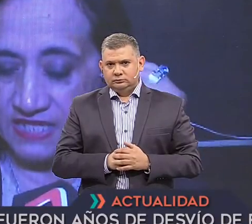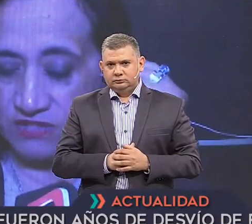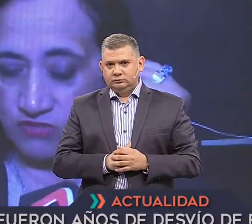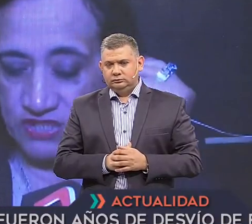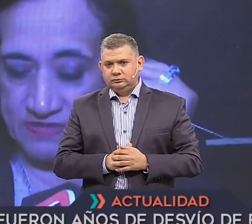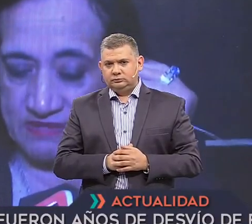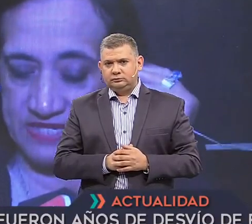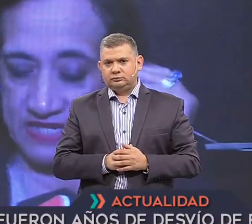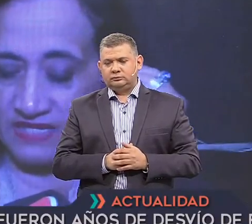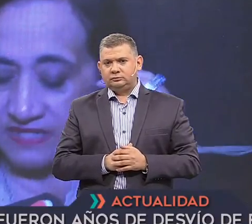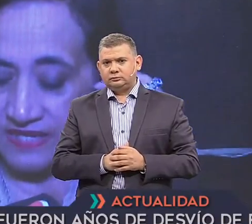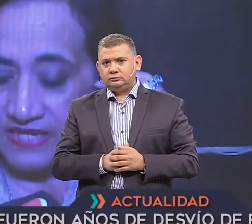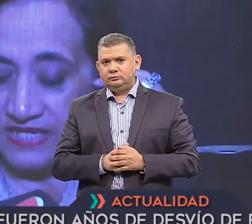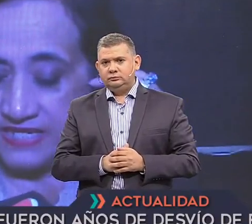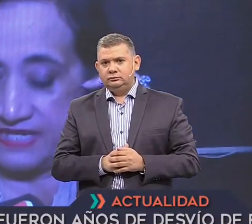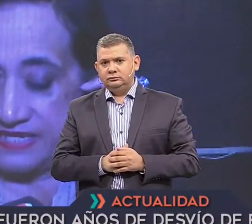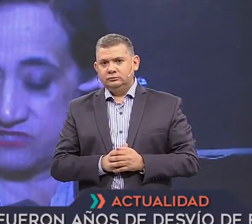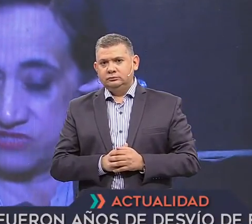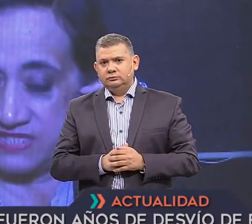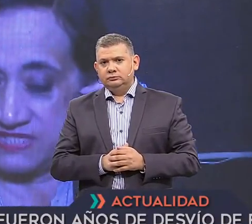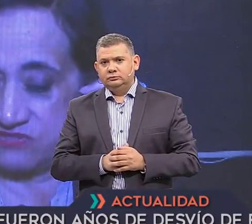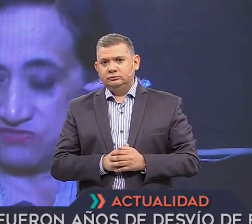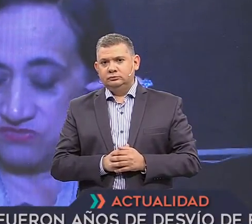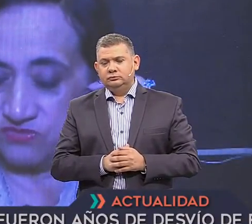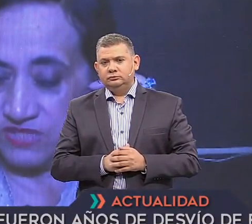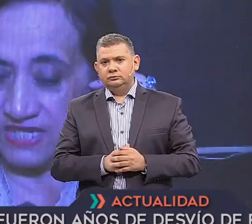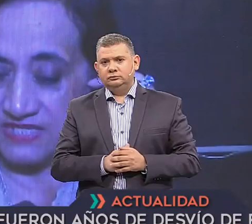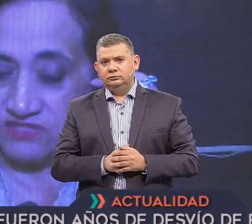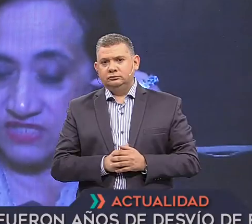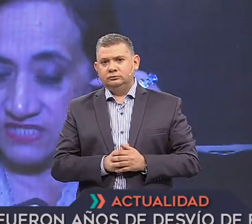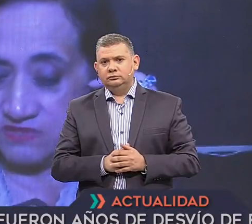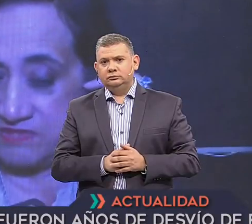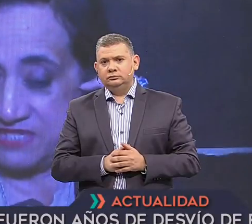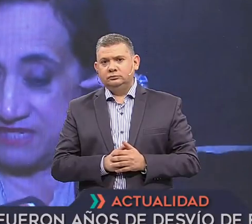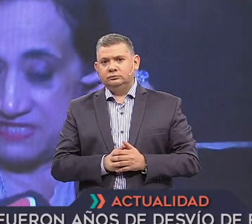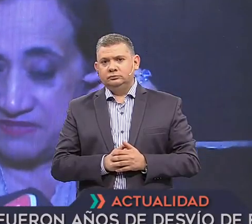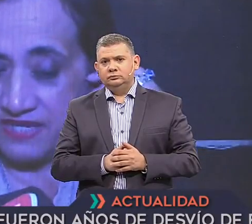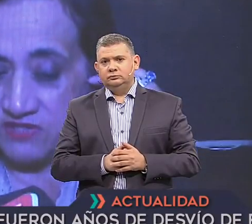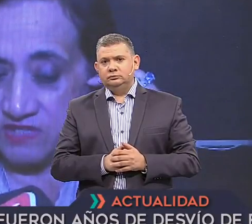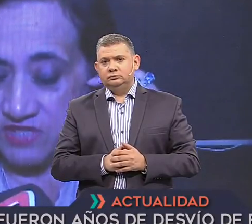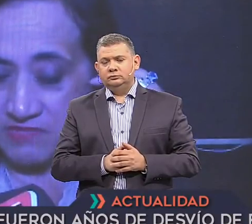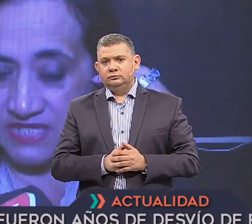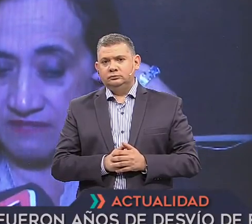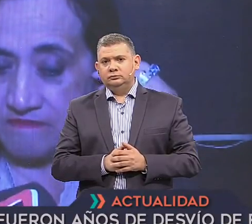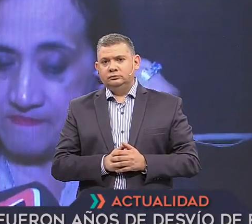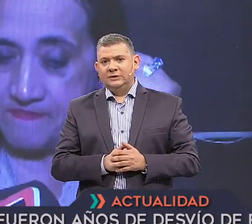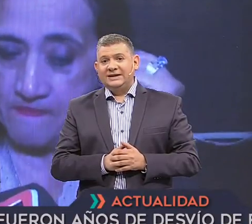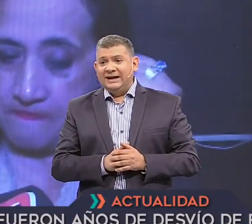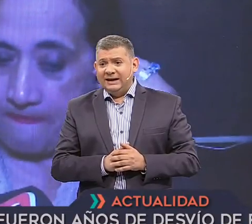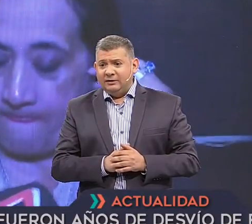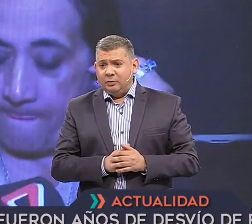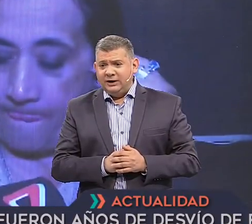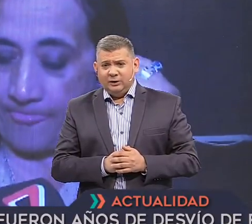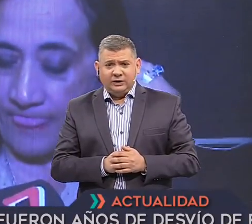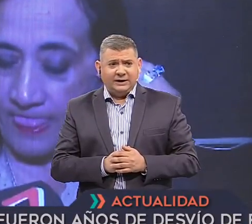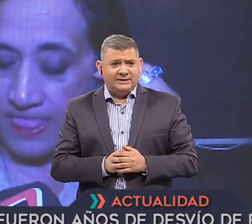ni dónde vive ni nada de eso. Esas son sus declaraciones y seguramente debe ser verdad, no tiene por qué mentir. ¿Sigue